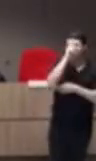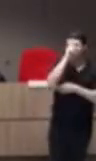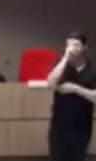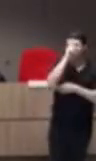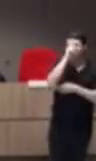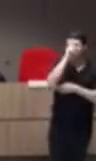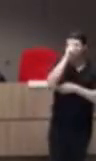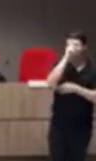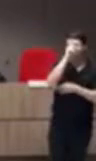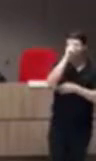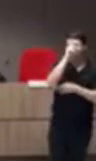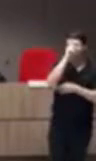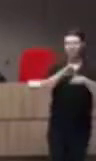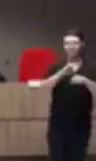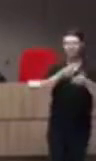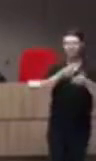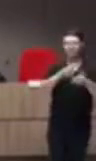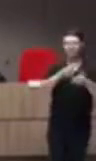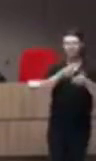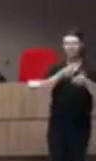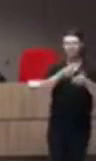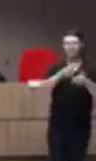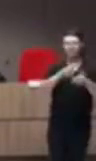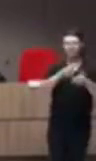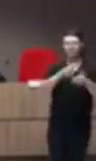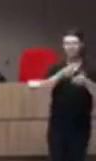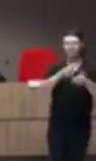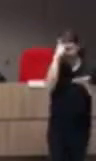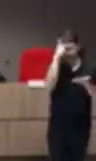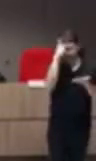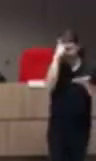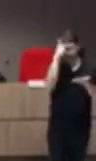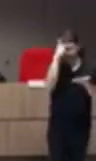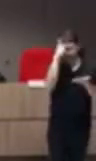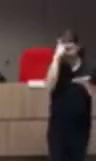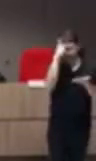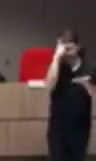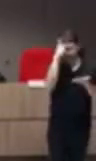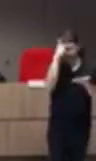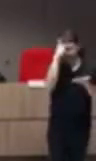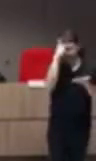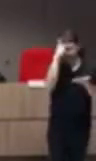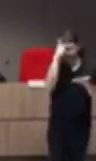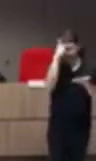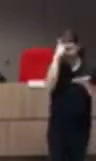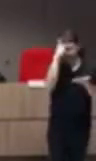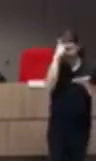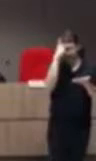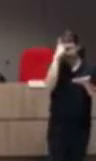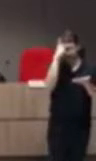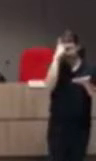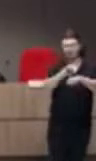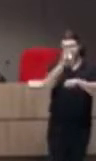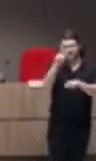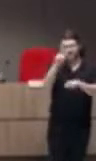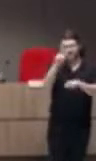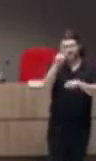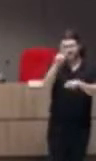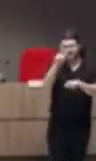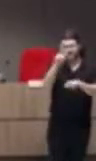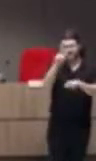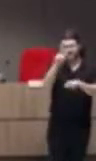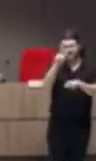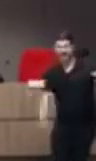Direitos da Pessoa com Deficiência, que hoje tem emenda, é considerada, tem status de emenda constitucional, ou seja, está acima de todas